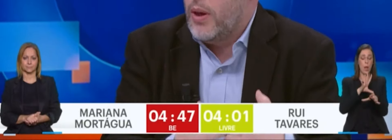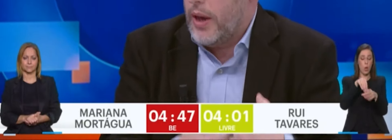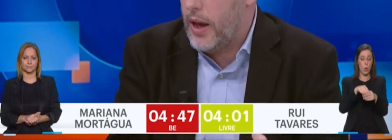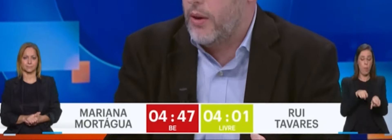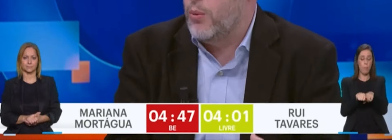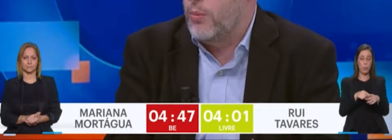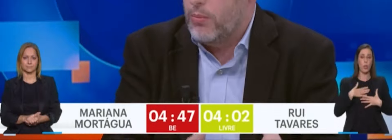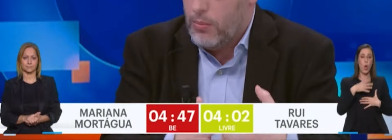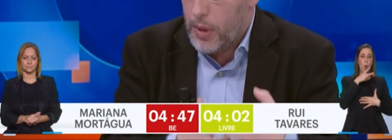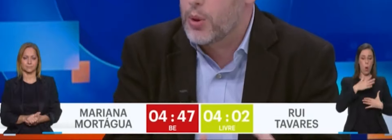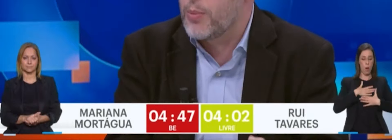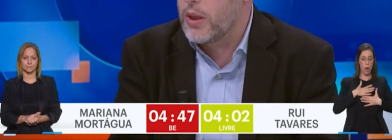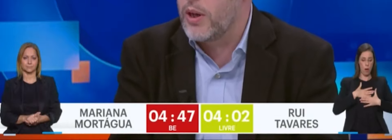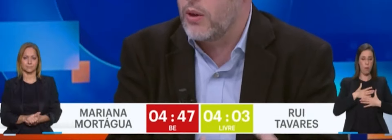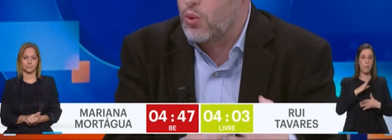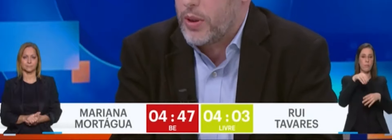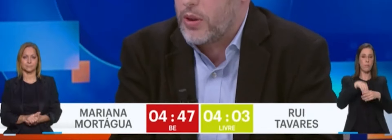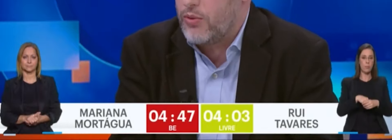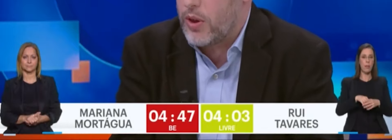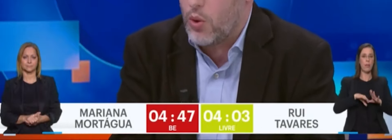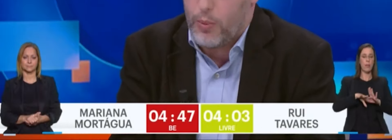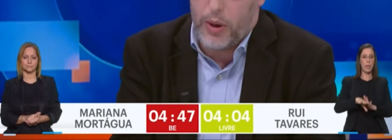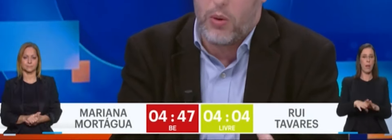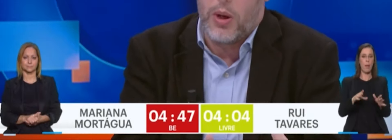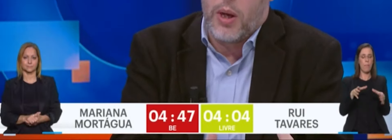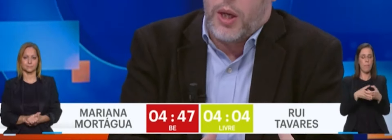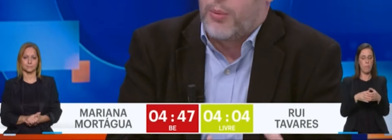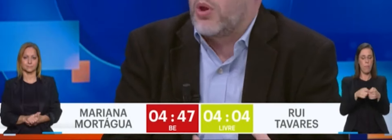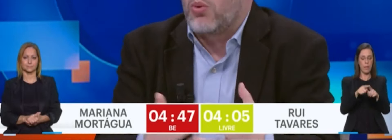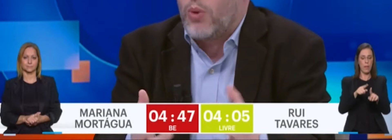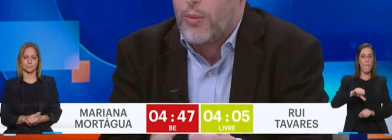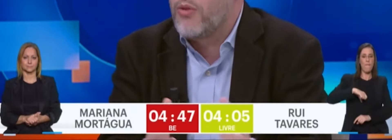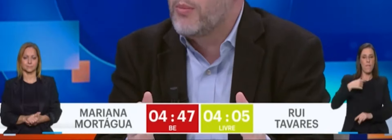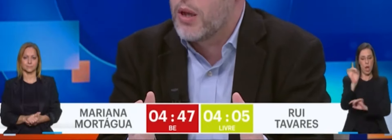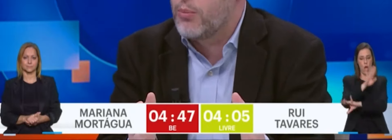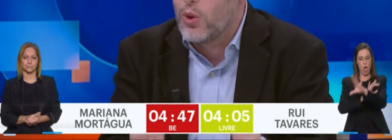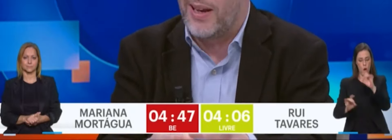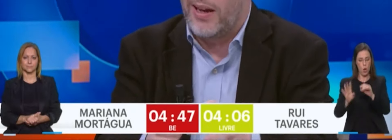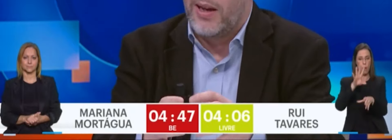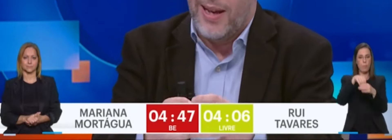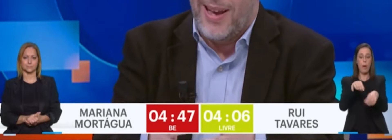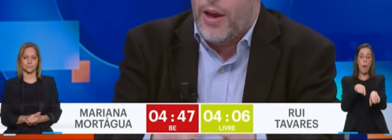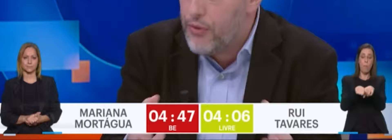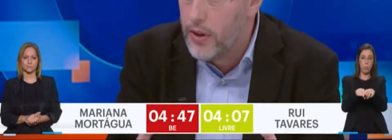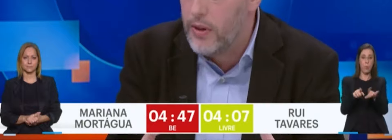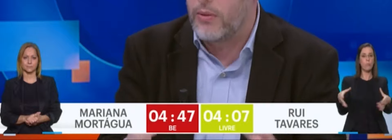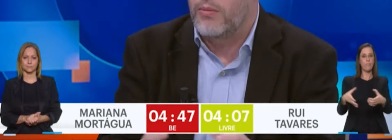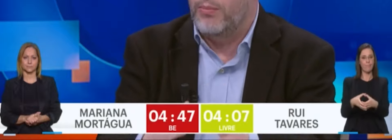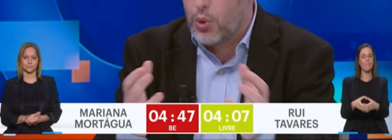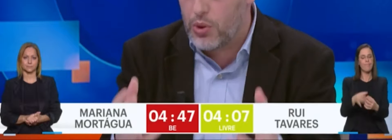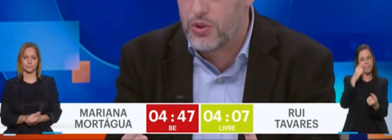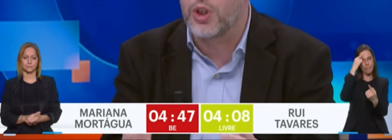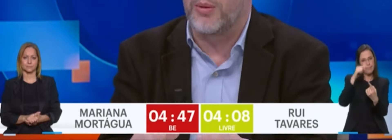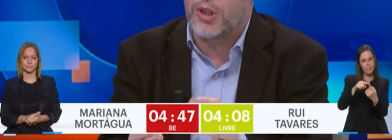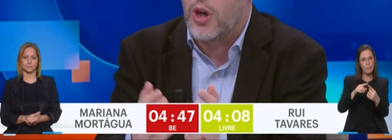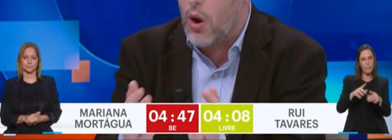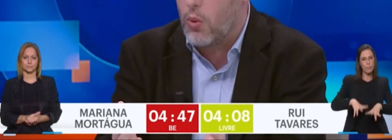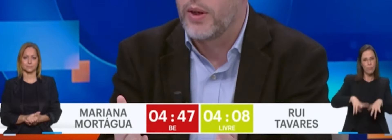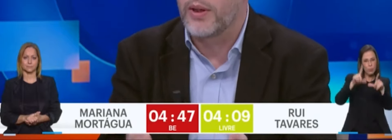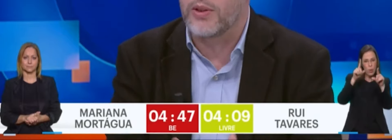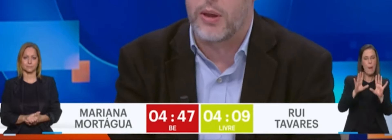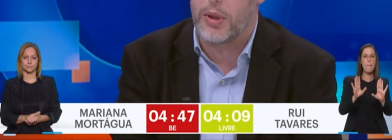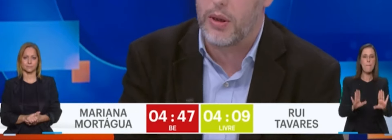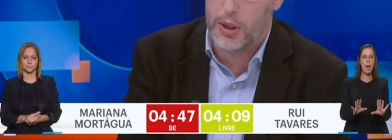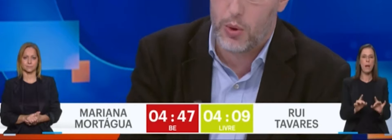livro é um membro de pleno direito do Partido Verde europeu e portanto é uma família política afim Progressista mas